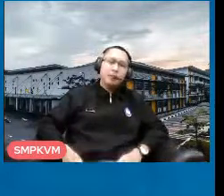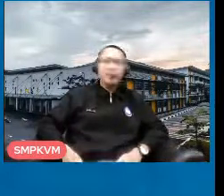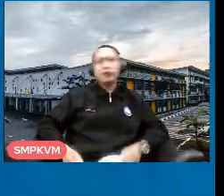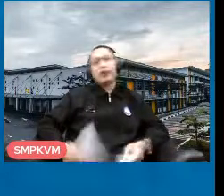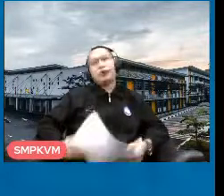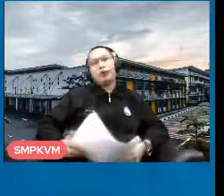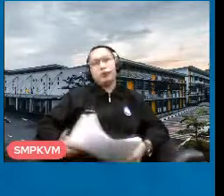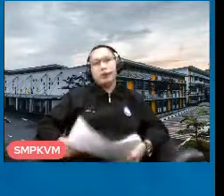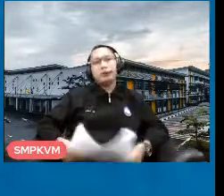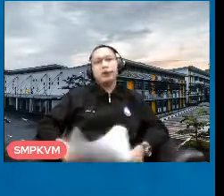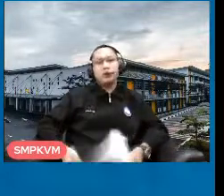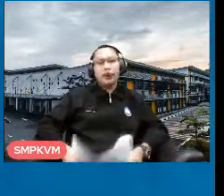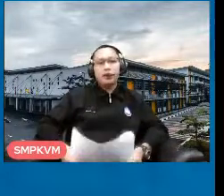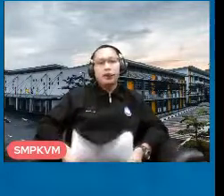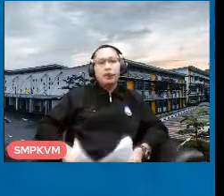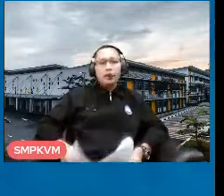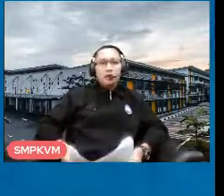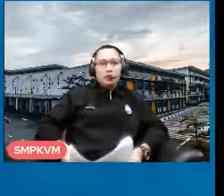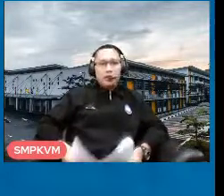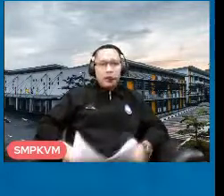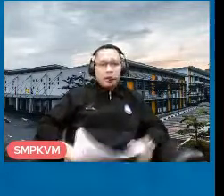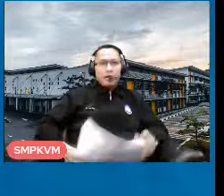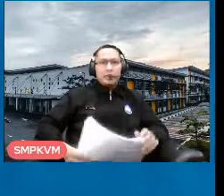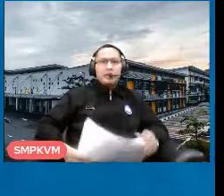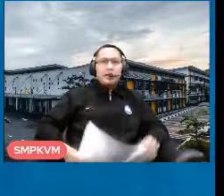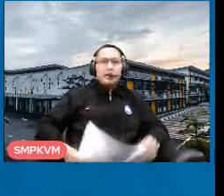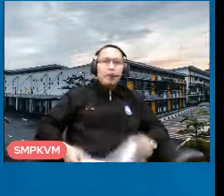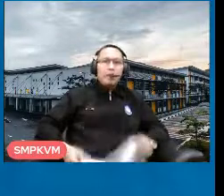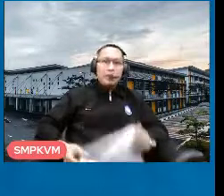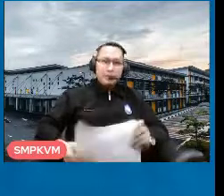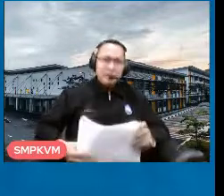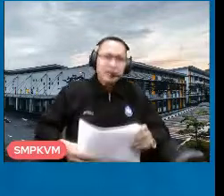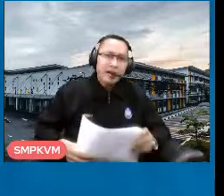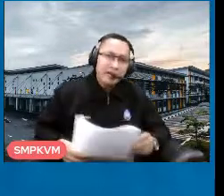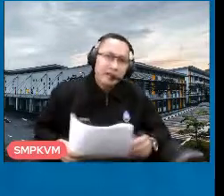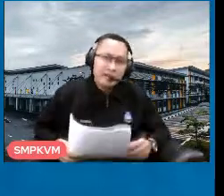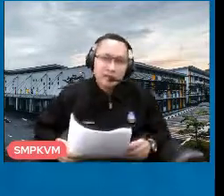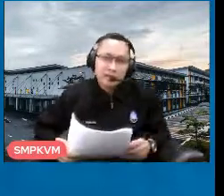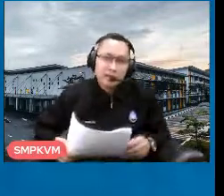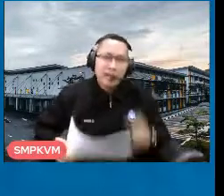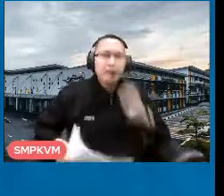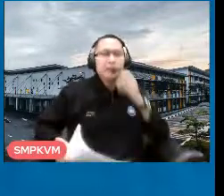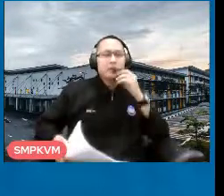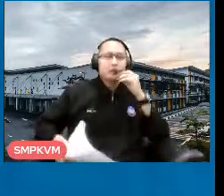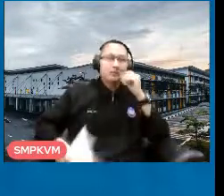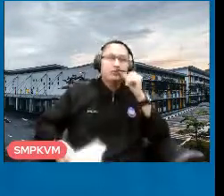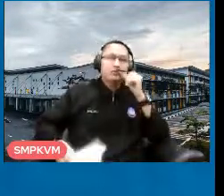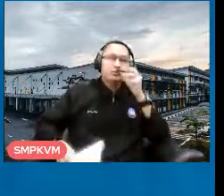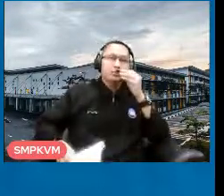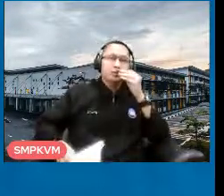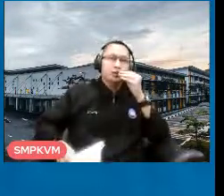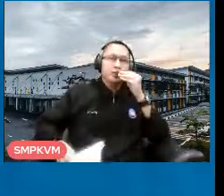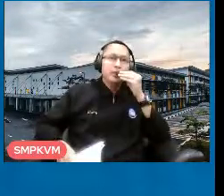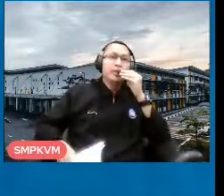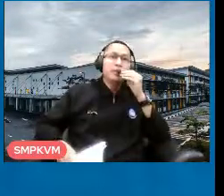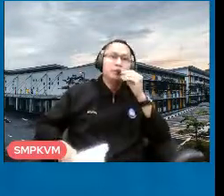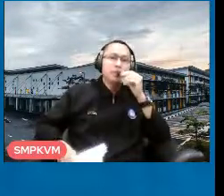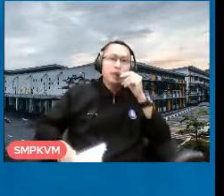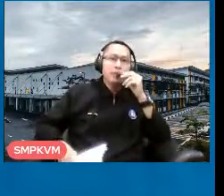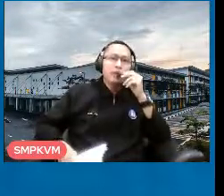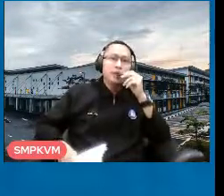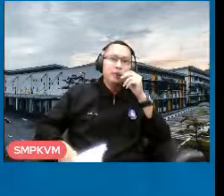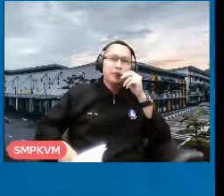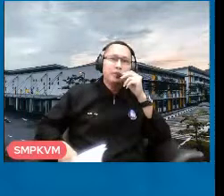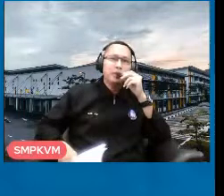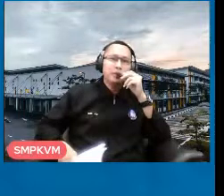pantai saya fokus pada file aqidah lebih tidak dibenarkan permisa dan bertanggung biar